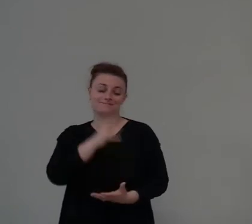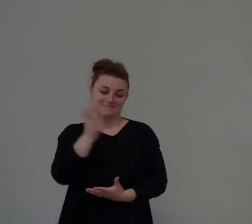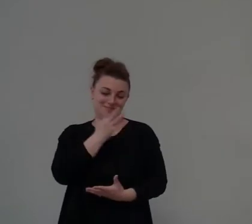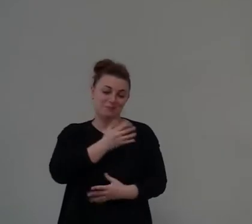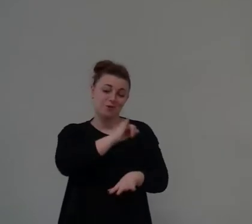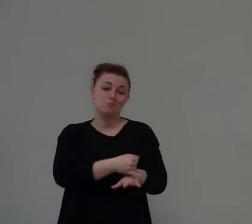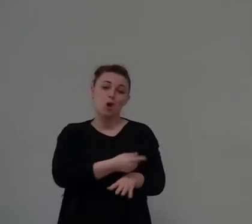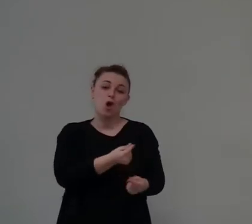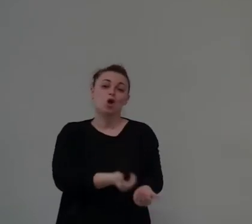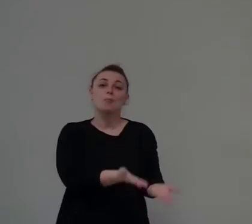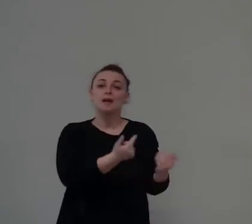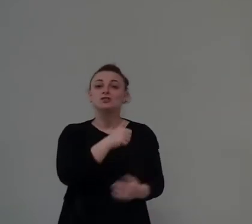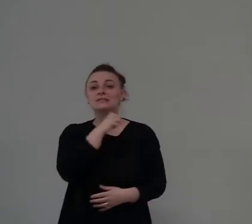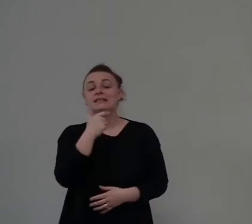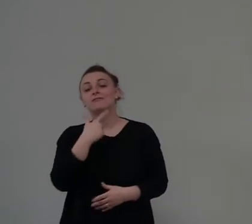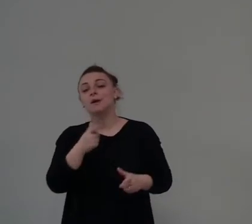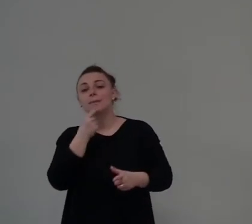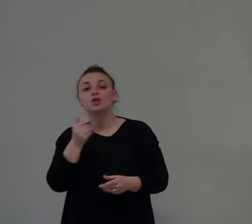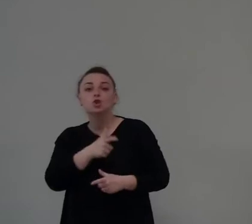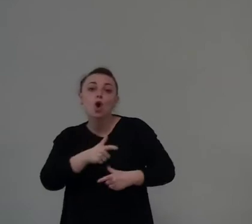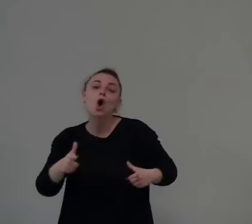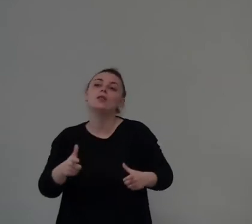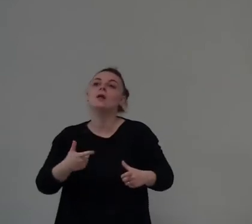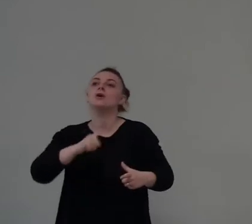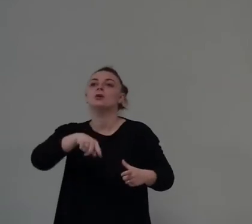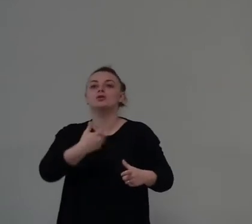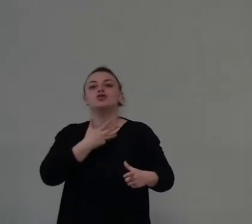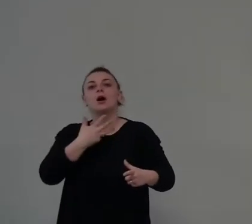con cui doveva fare la torta potrebbe essere un grosso problema.